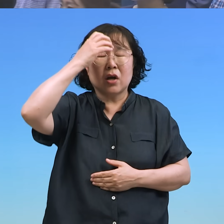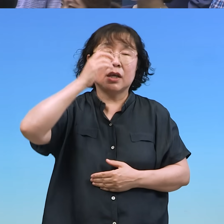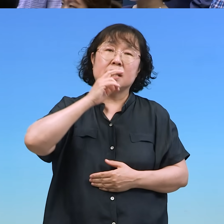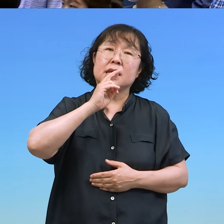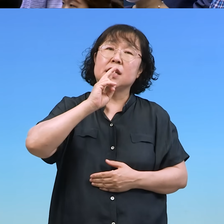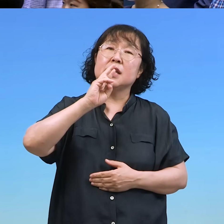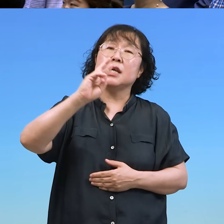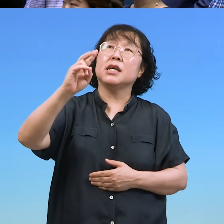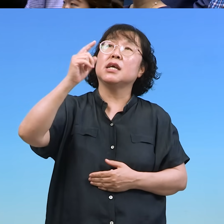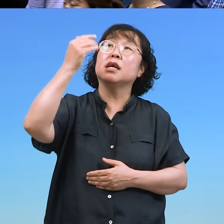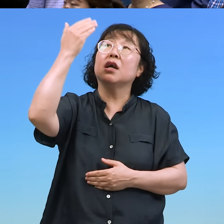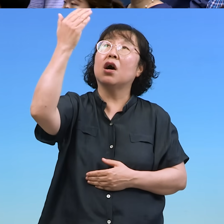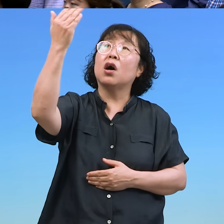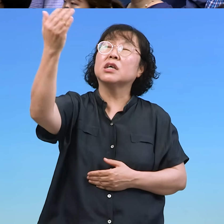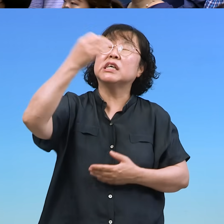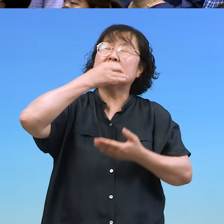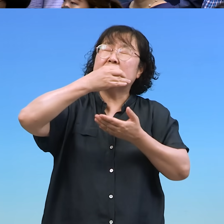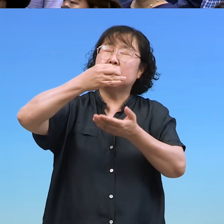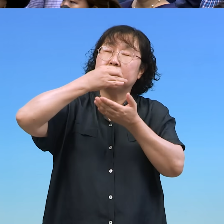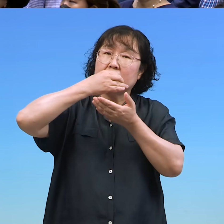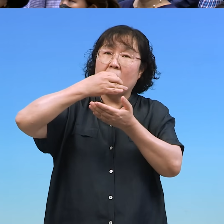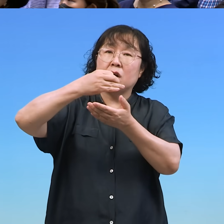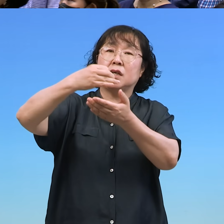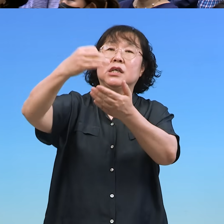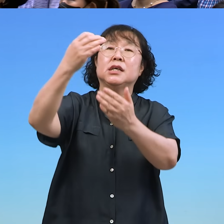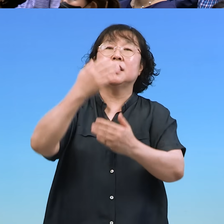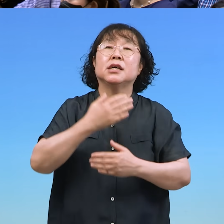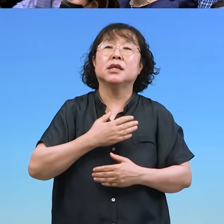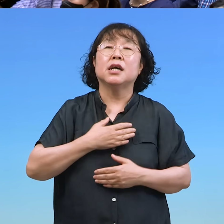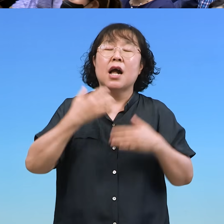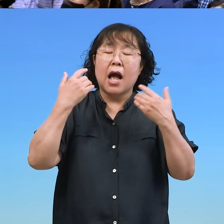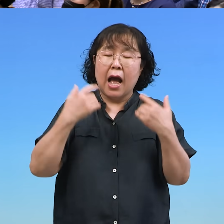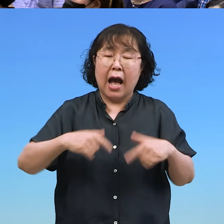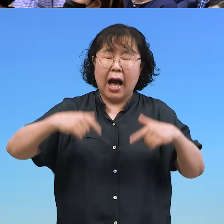성령이여 그 음성을